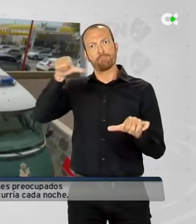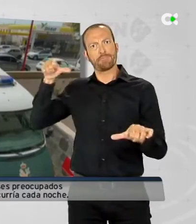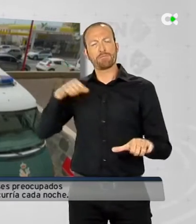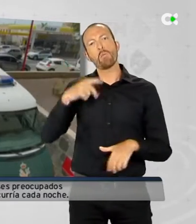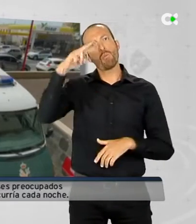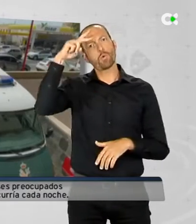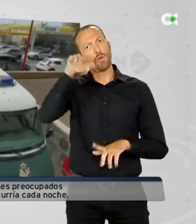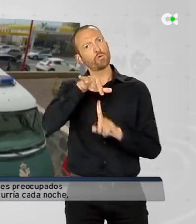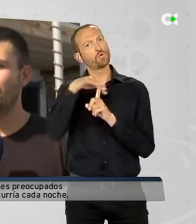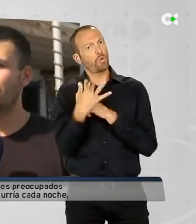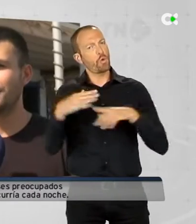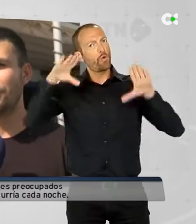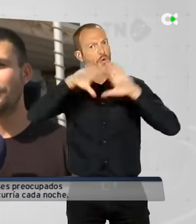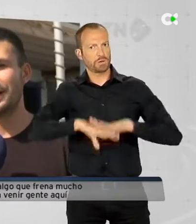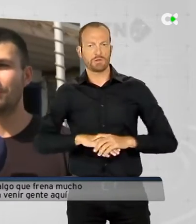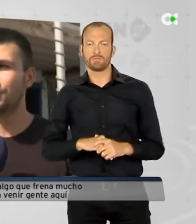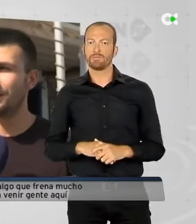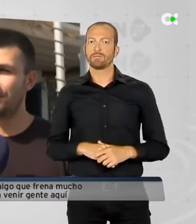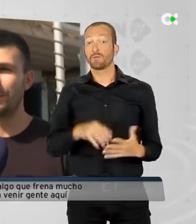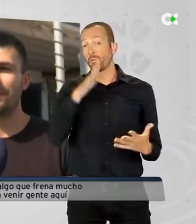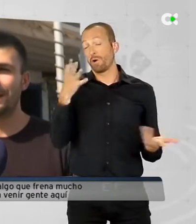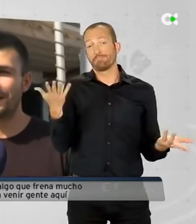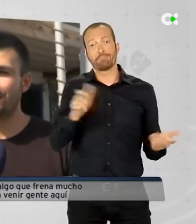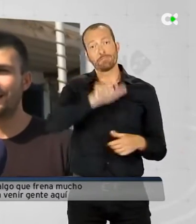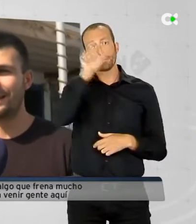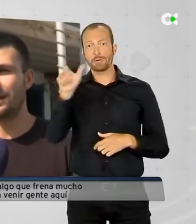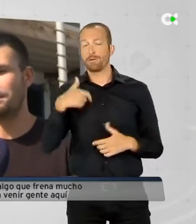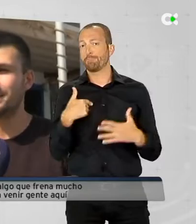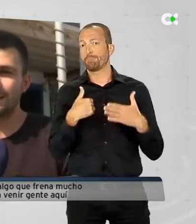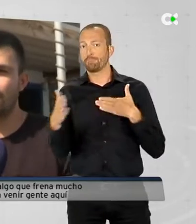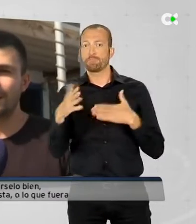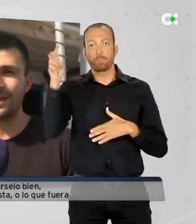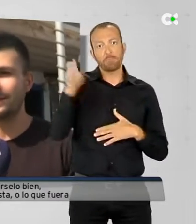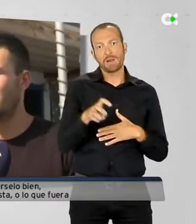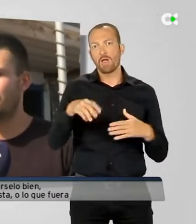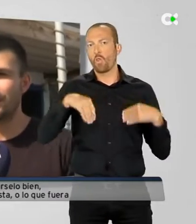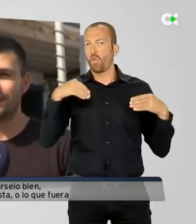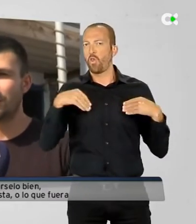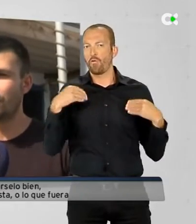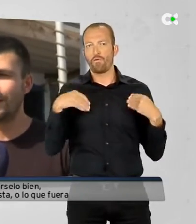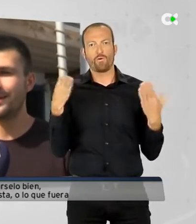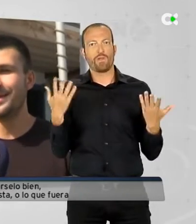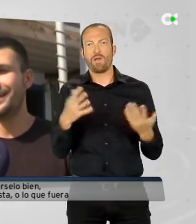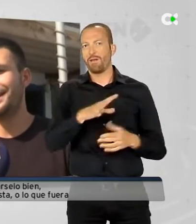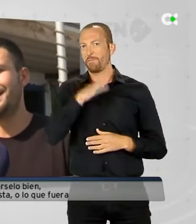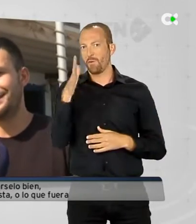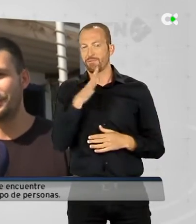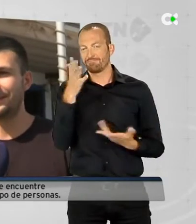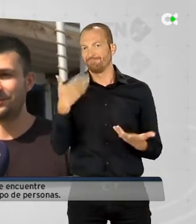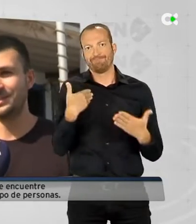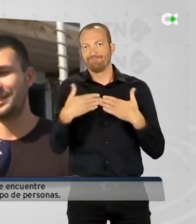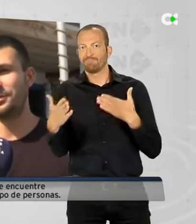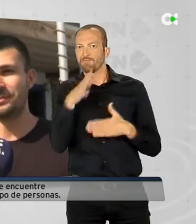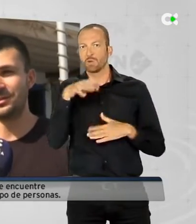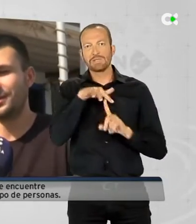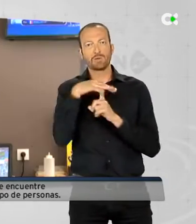lo que ocurría cada noche. Yo creo que es algo que frena mucho el que puedan venir gente aquí a pasárselo bien, a salir de fiesta o lo que fuera, y que se encuentren